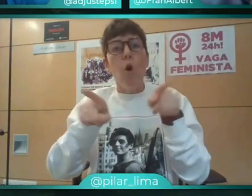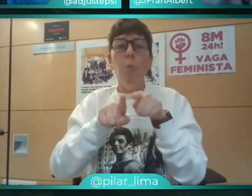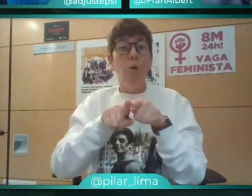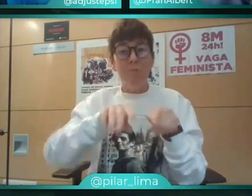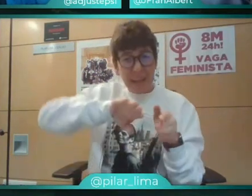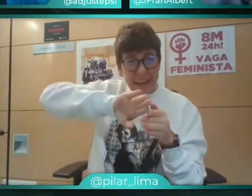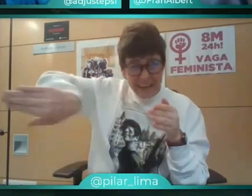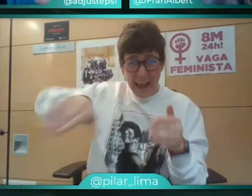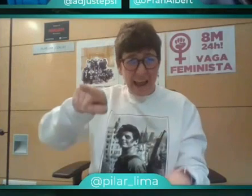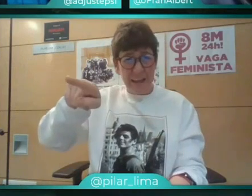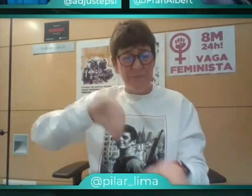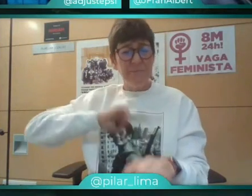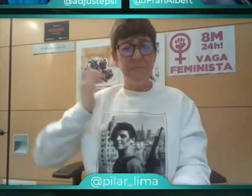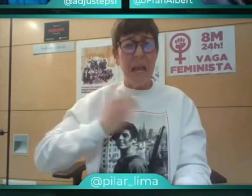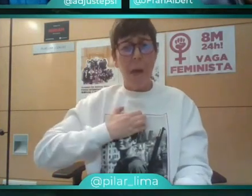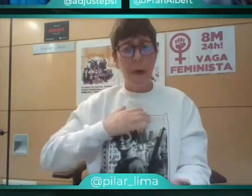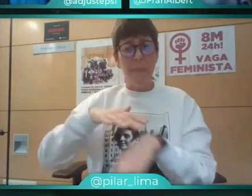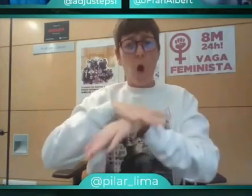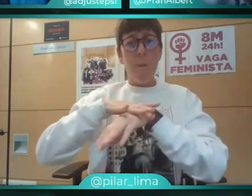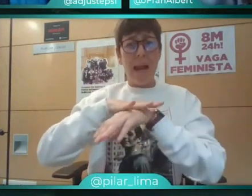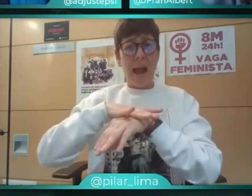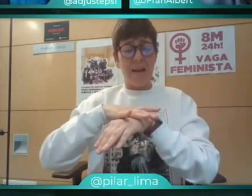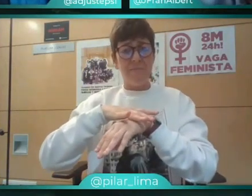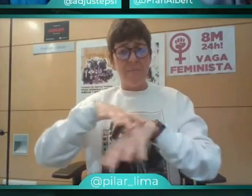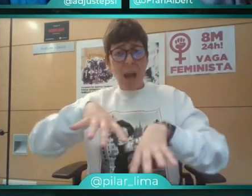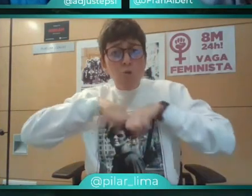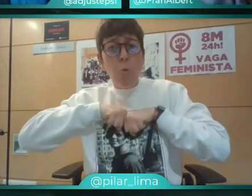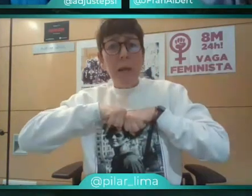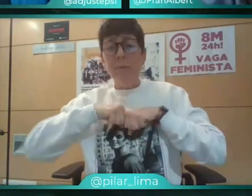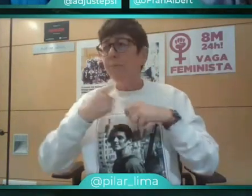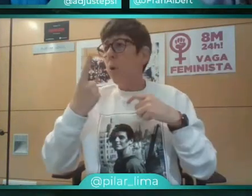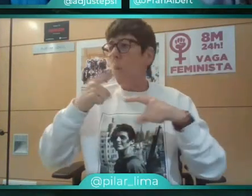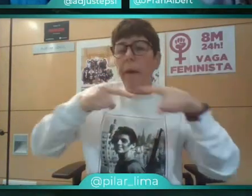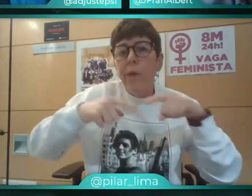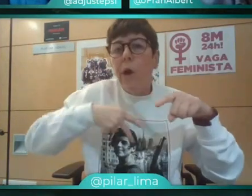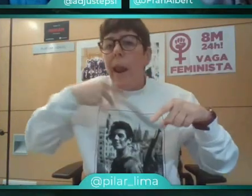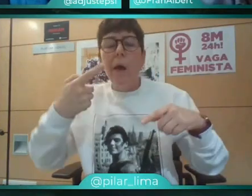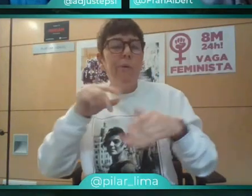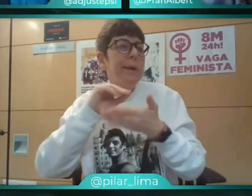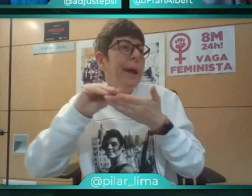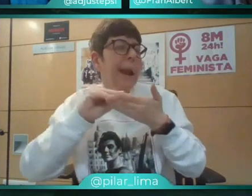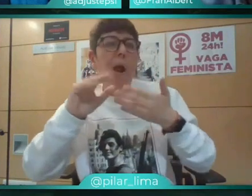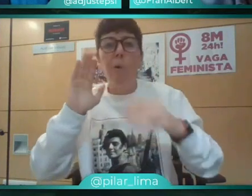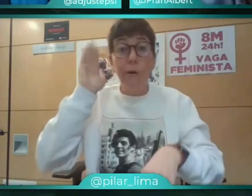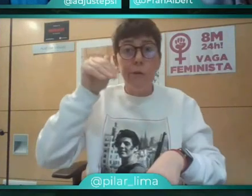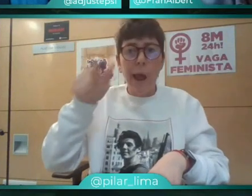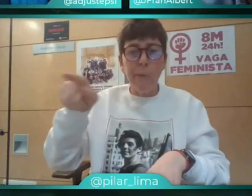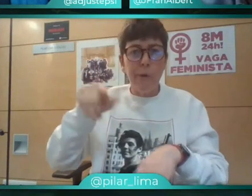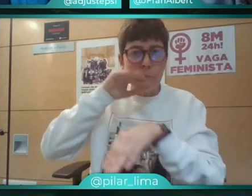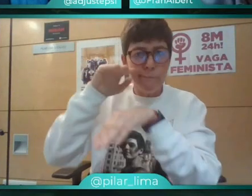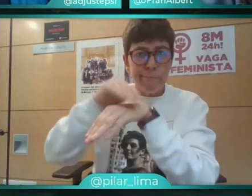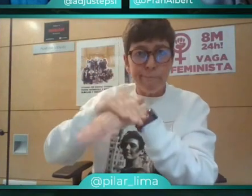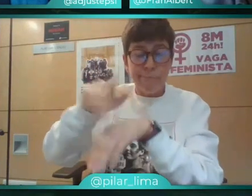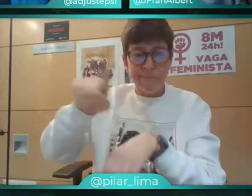ahí y es imposible gobernar sin sin asumir una dirección general